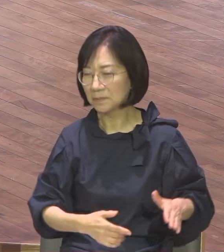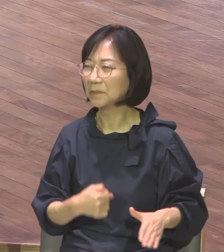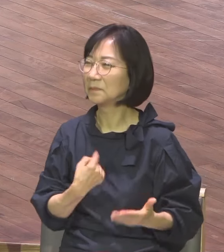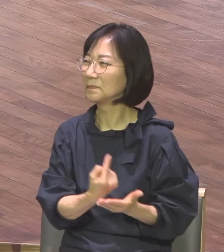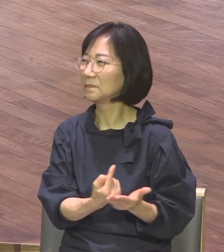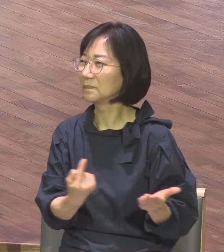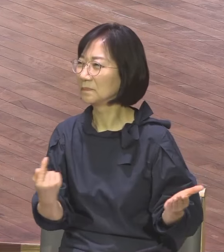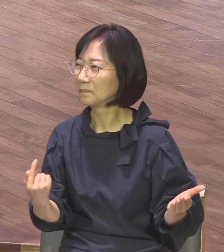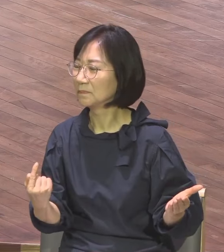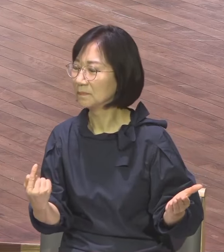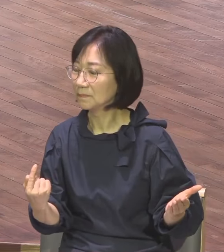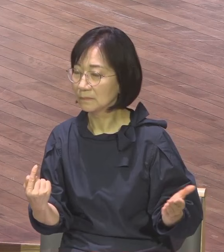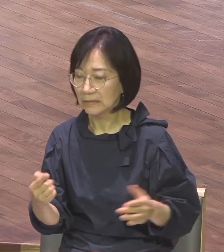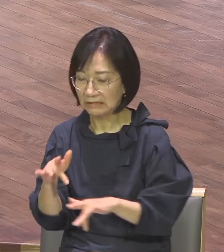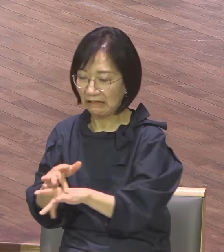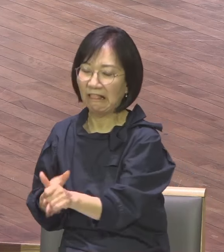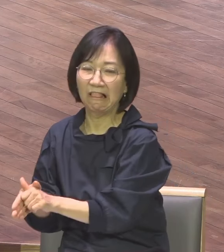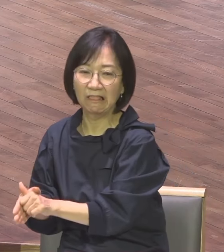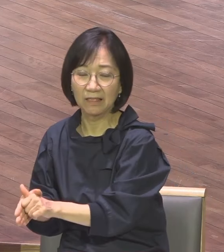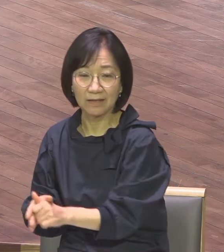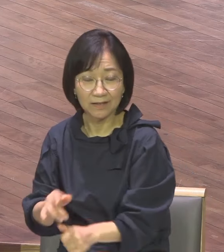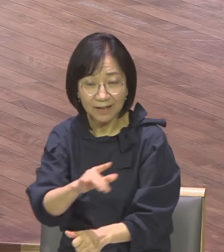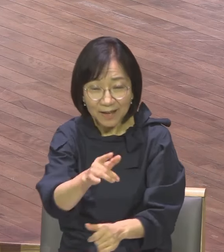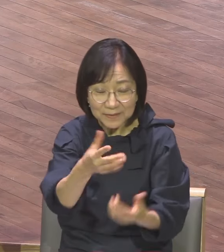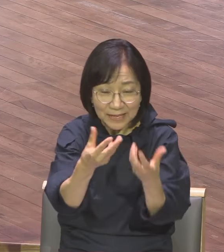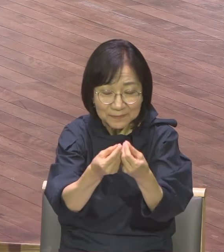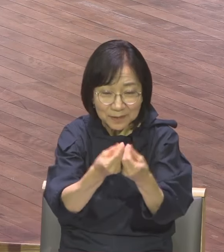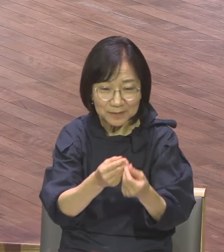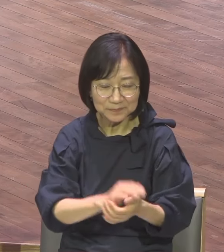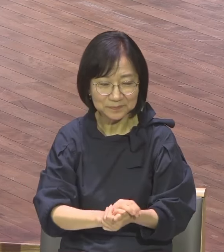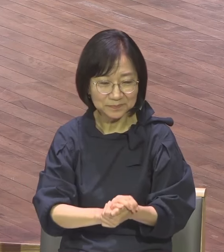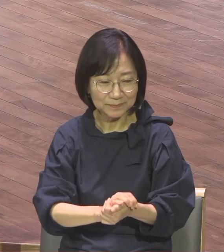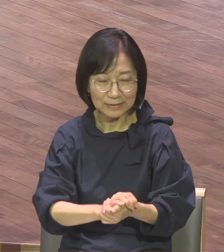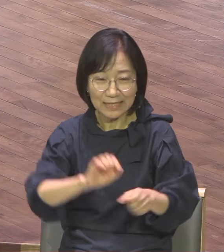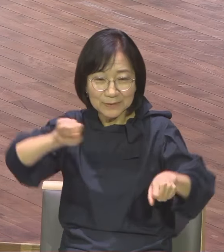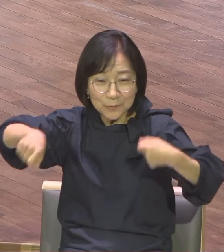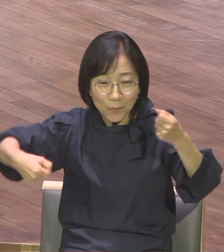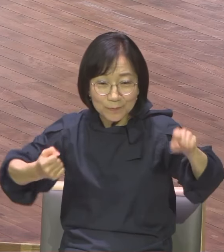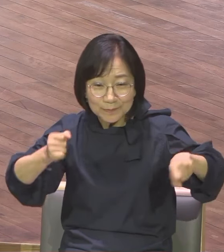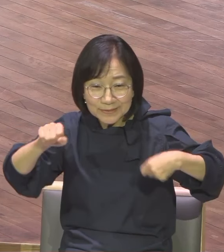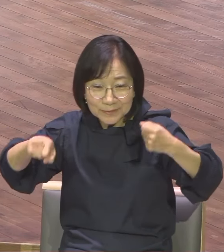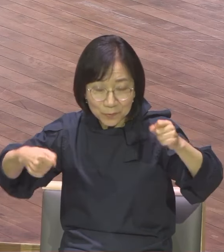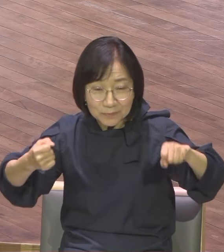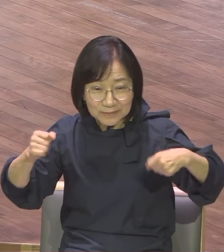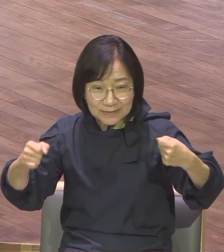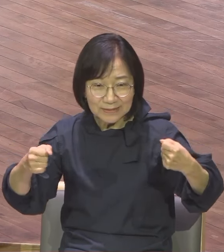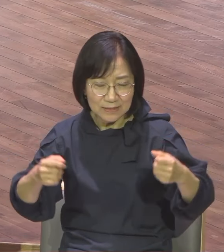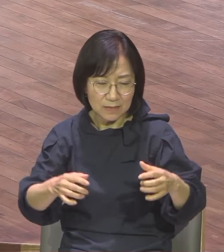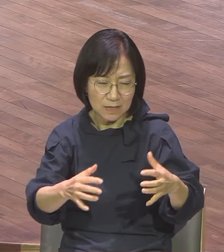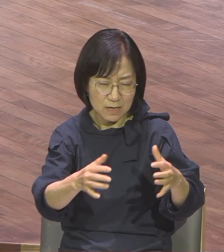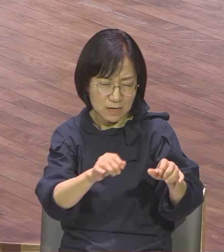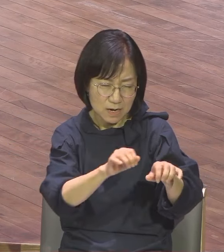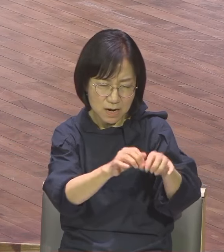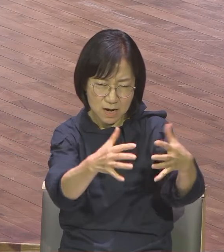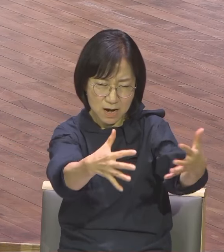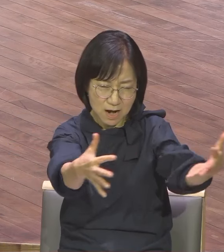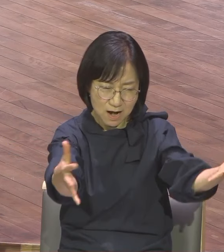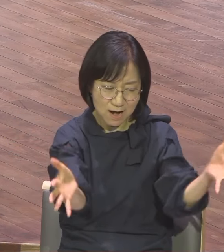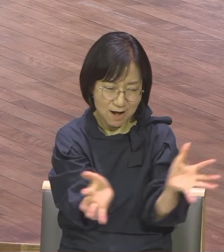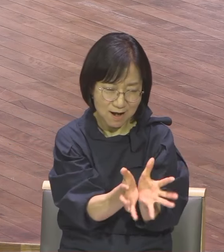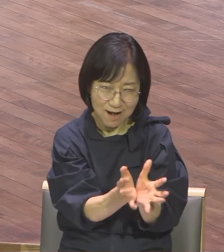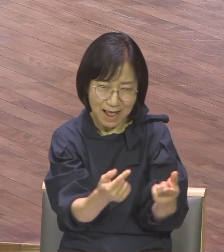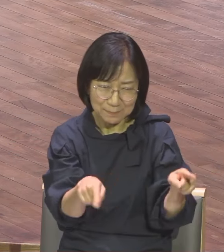보면요, 맹수들이 공격받는 것은요, 꼭 물 위에서 떨어져가지고,